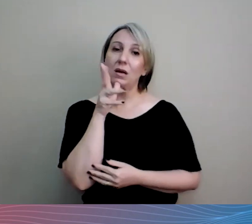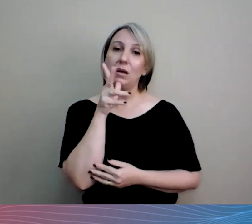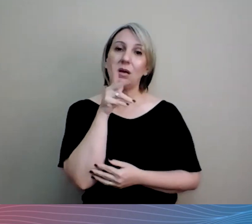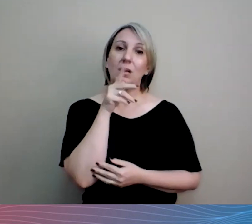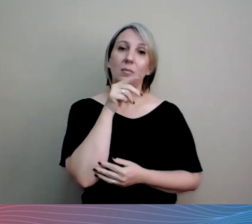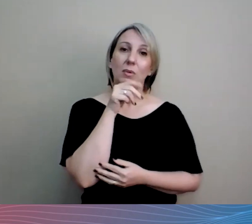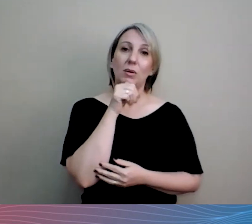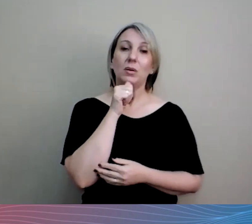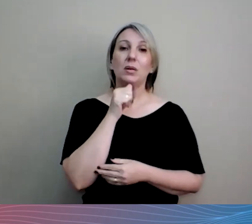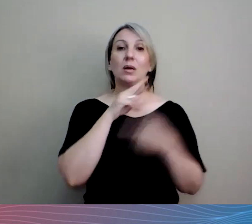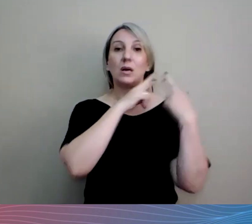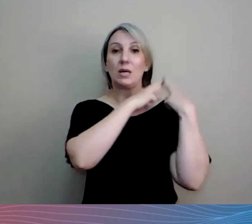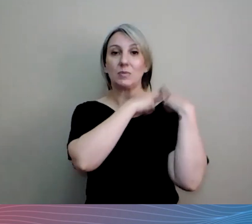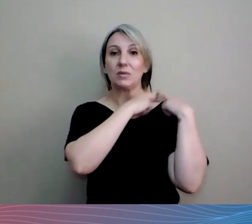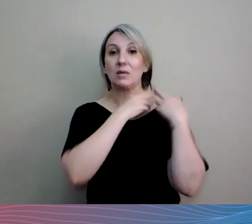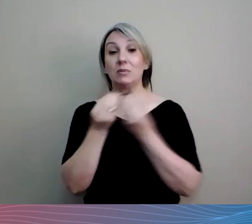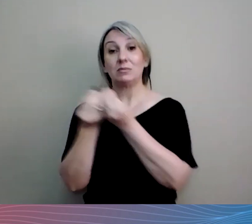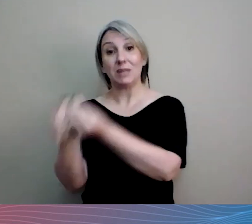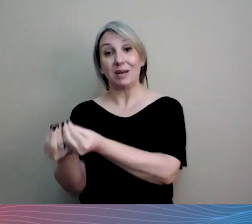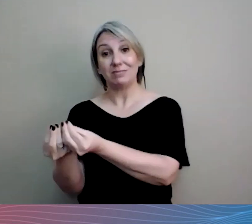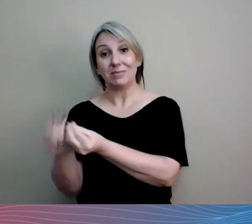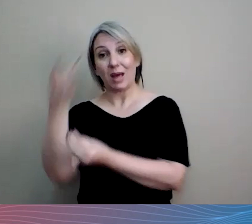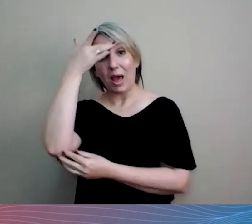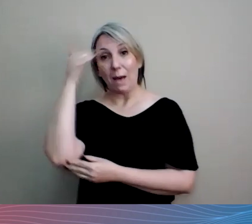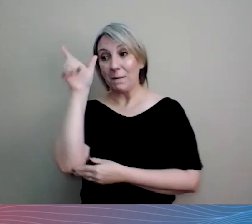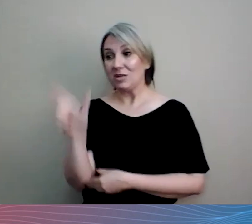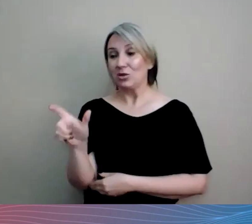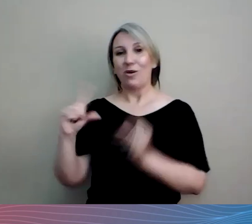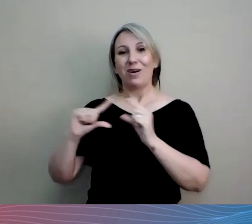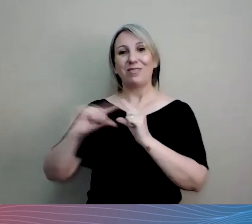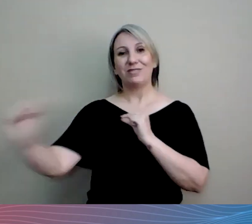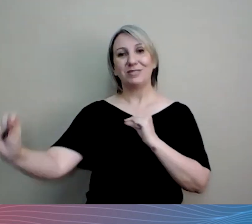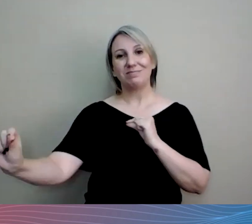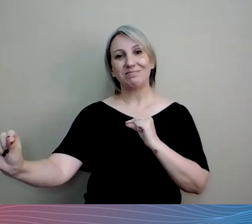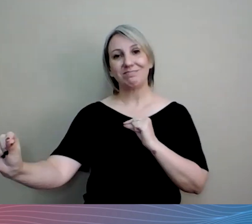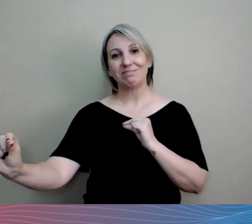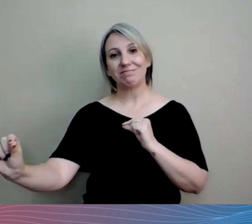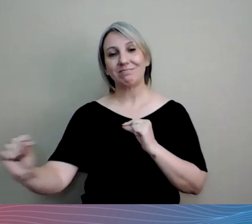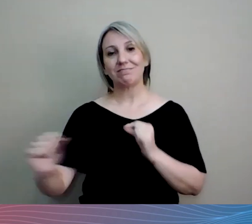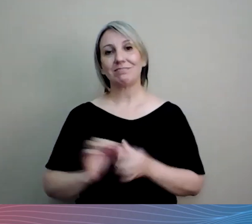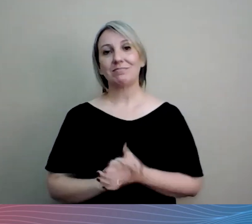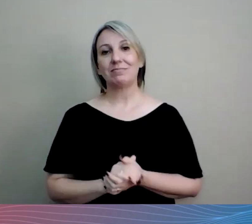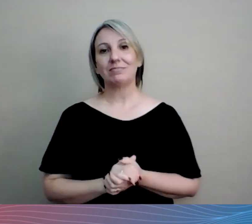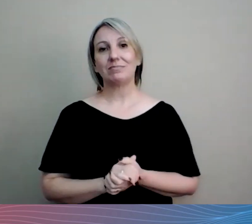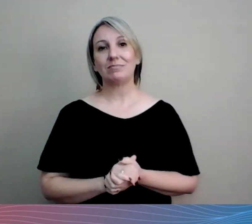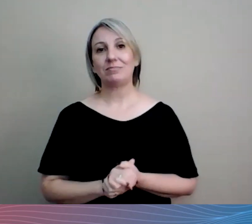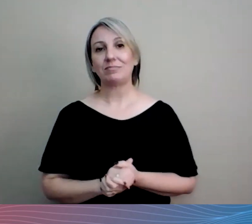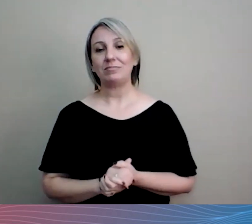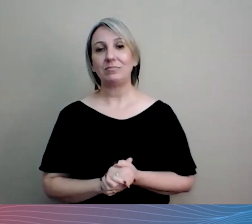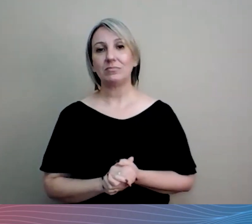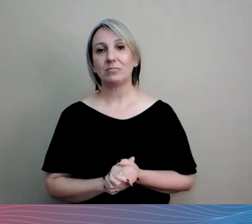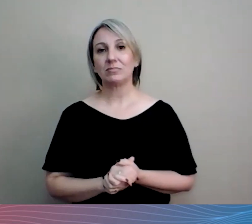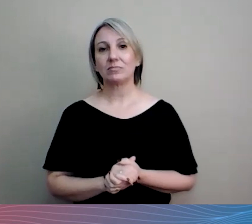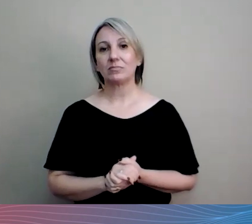de parênteses, né? Que para vocês entenderem como é importante a gente ter noção. Não estamos aqui, irmão, só